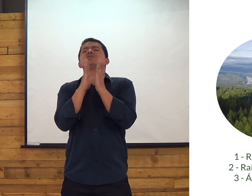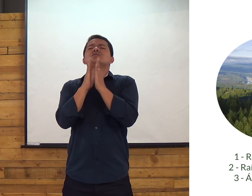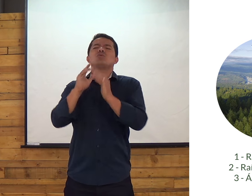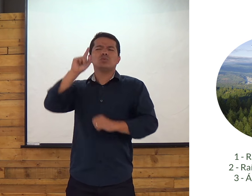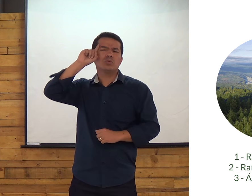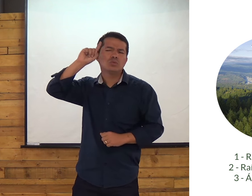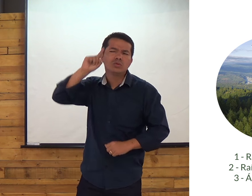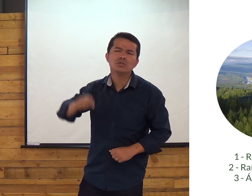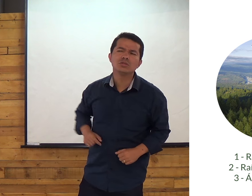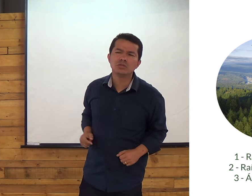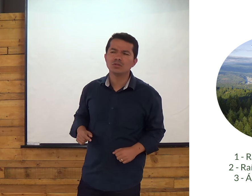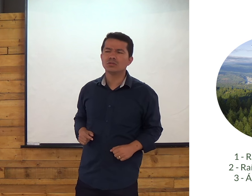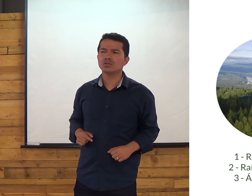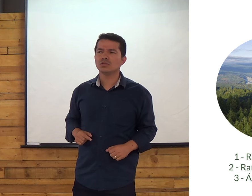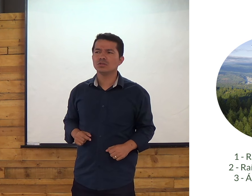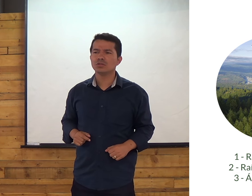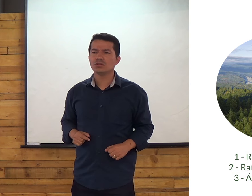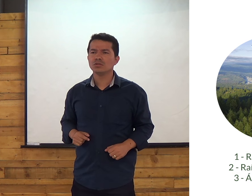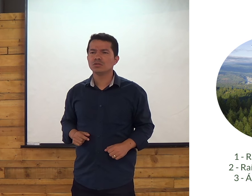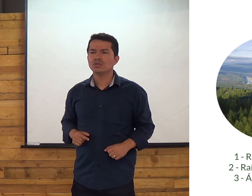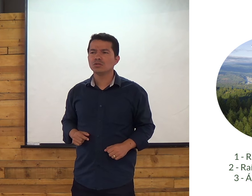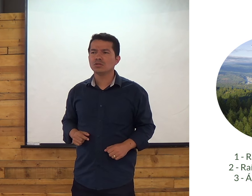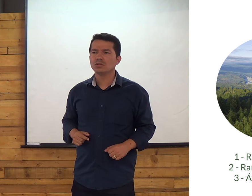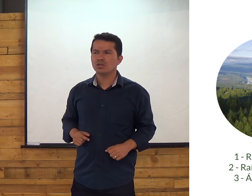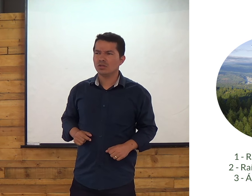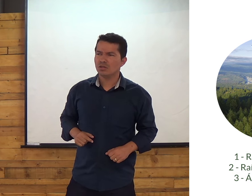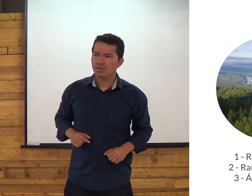Quanto tempo em oração você gasta todo dia?